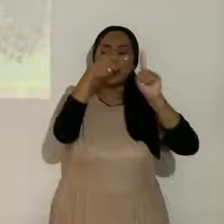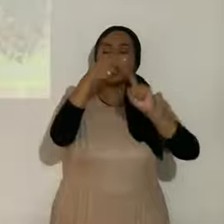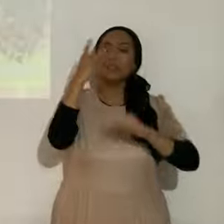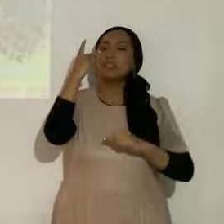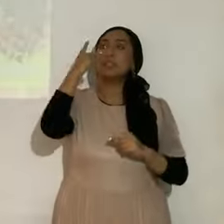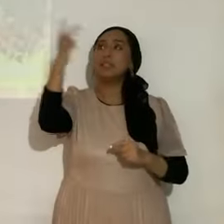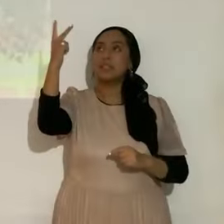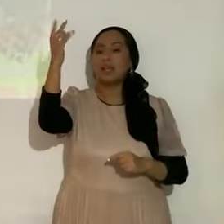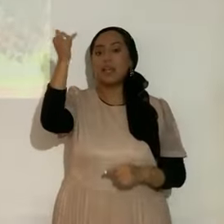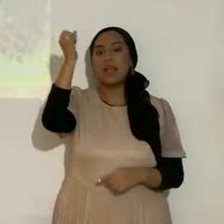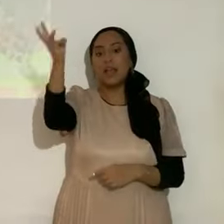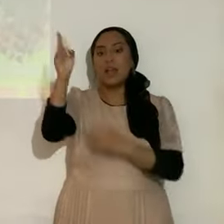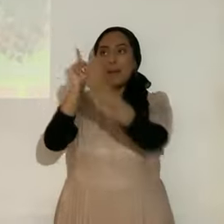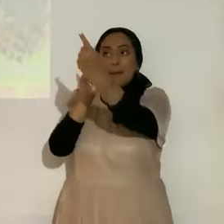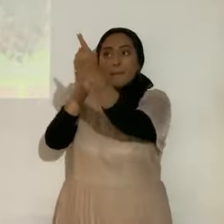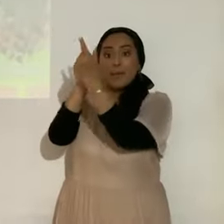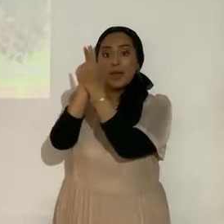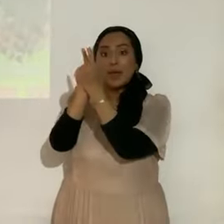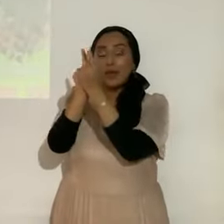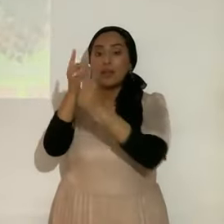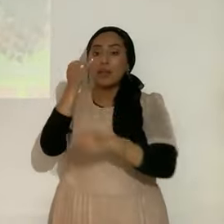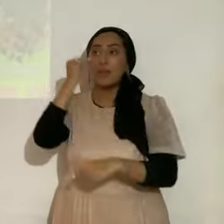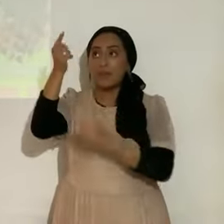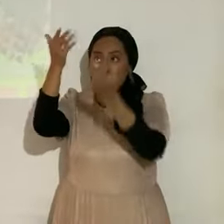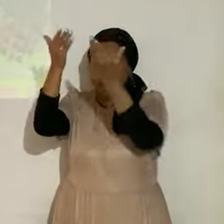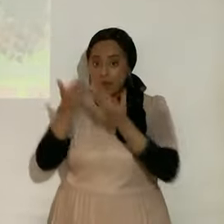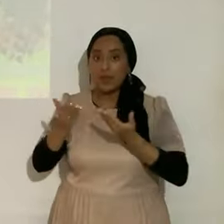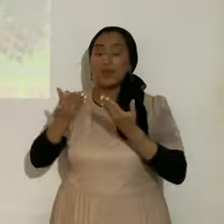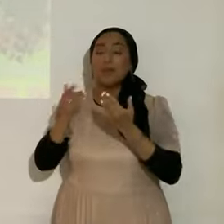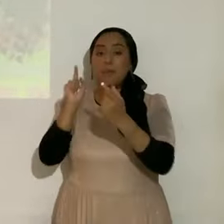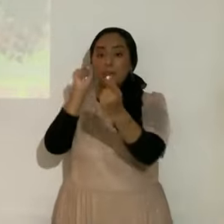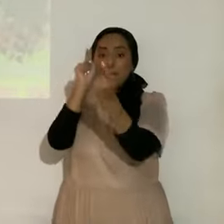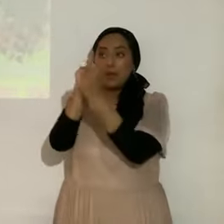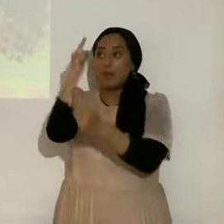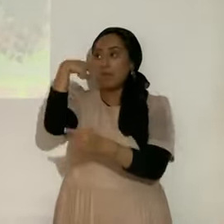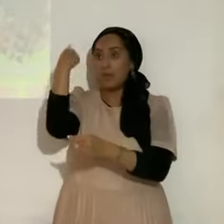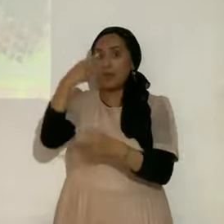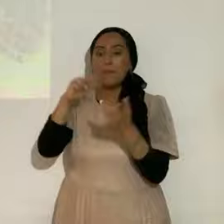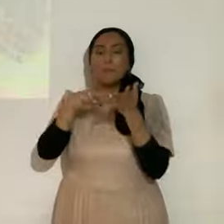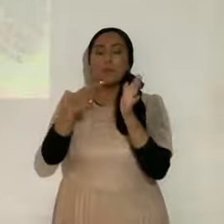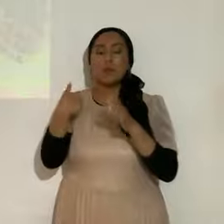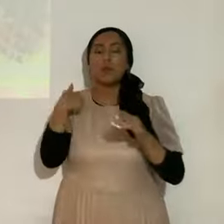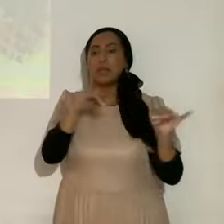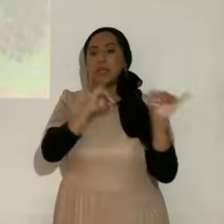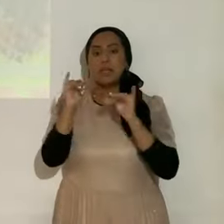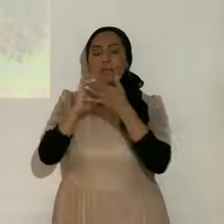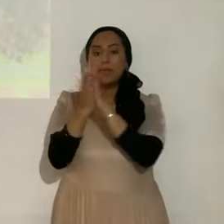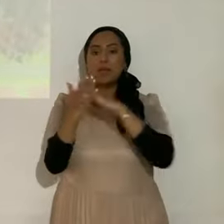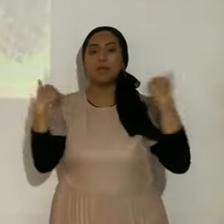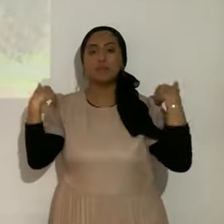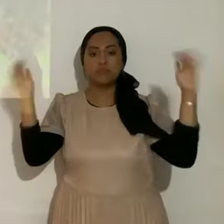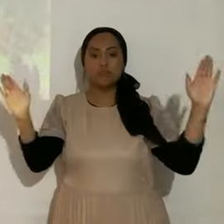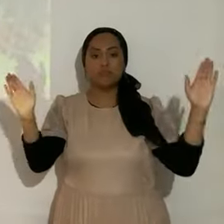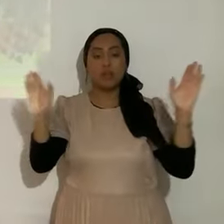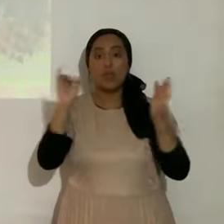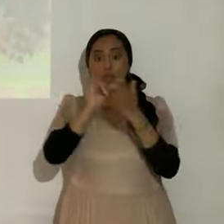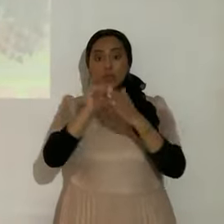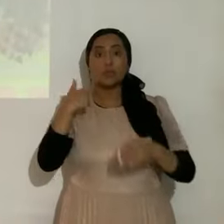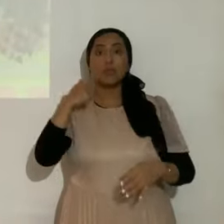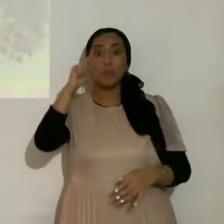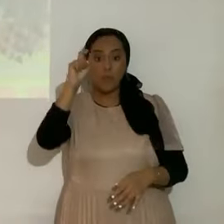rostro. Bendito Yahweh, porque si Él nos concede ver su rostro, seremos malajín, seremos ángeles. Y es lo que